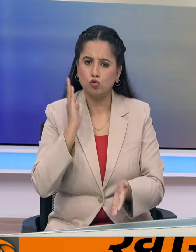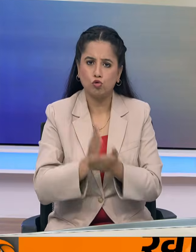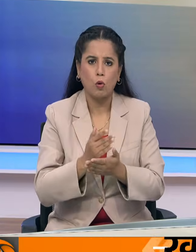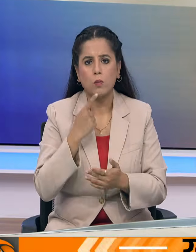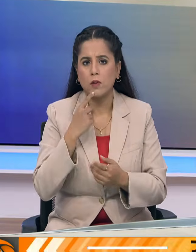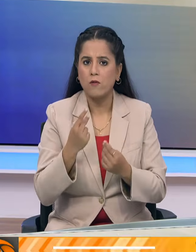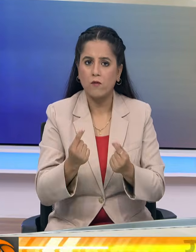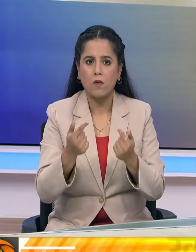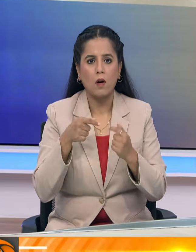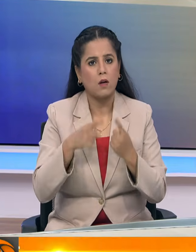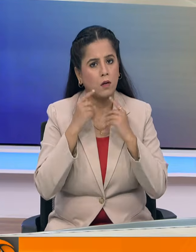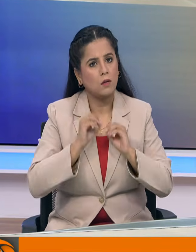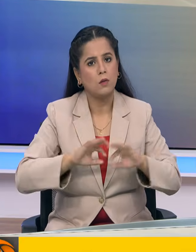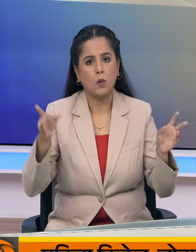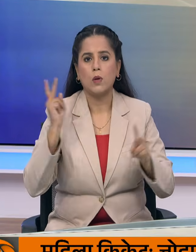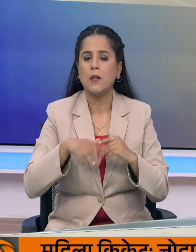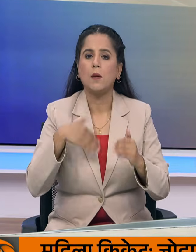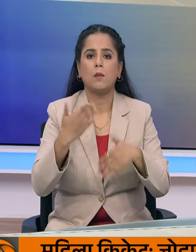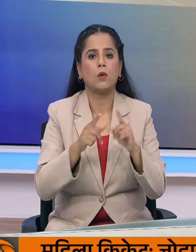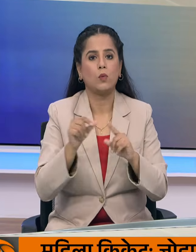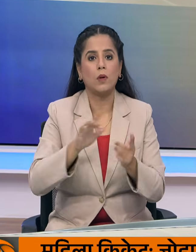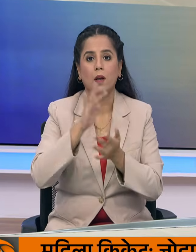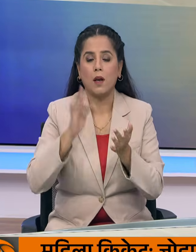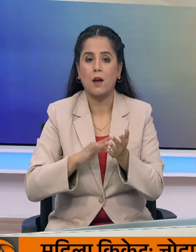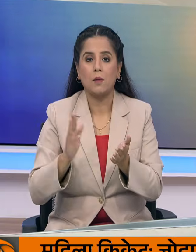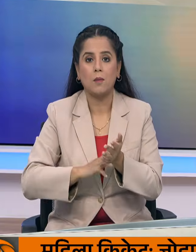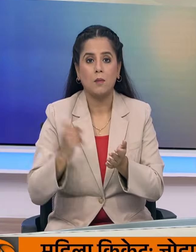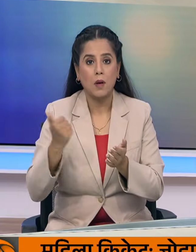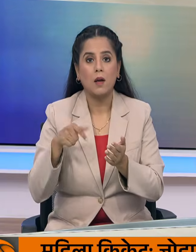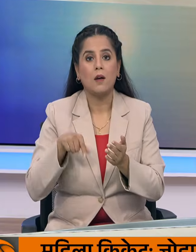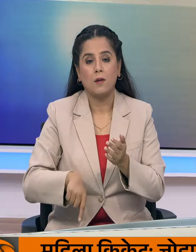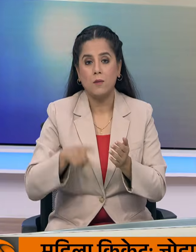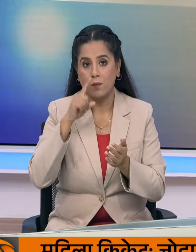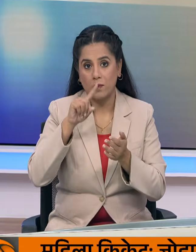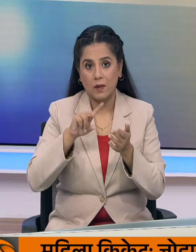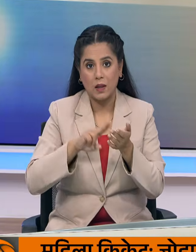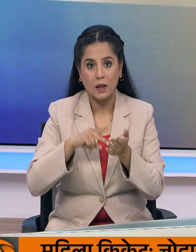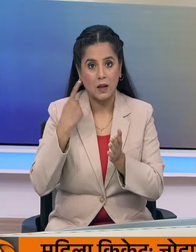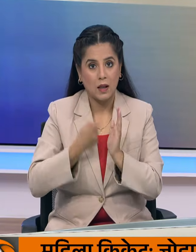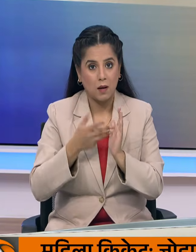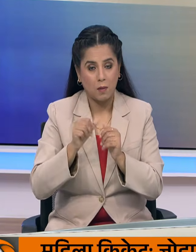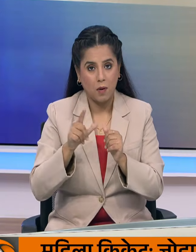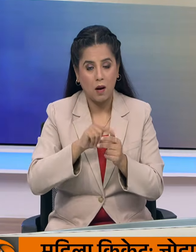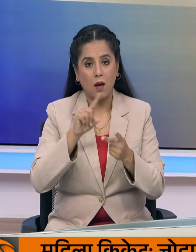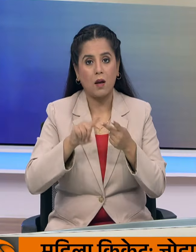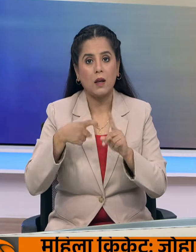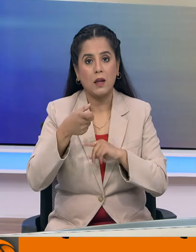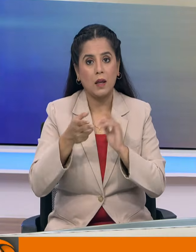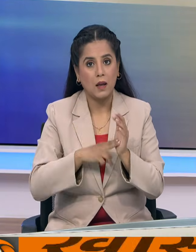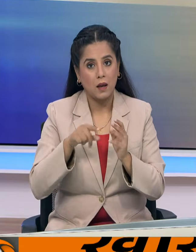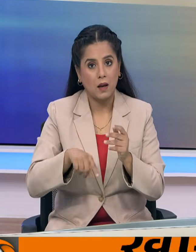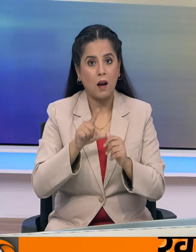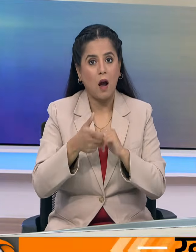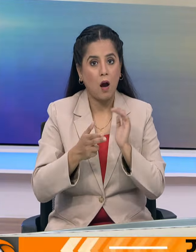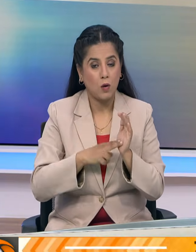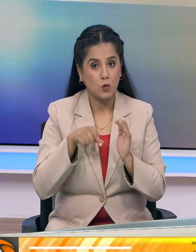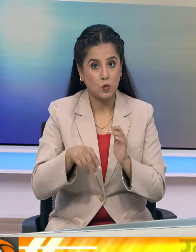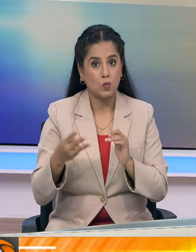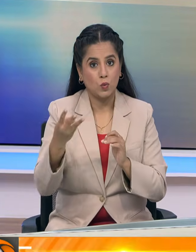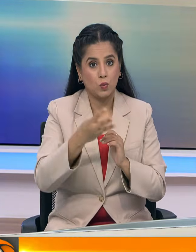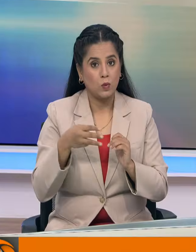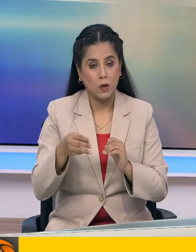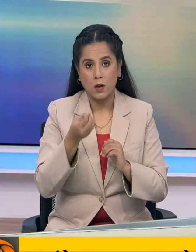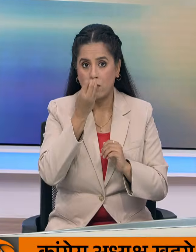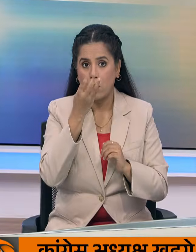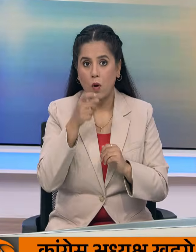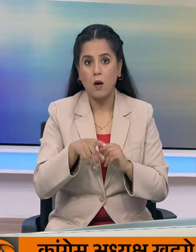का निर्देश जारी करे। केंद्रीय मंत्री निर्मला सीतारमण, किरेन रिजिजू और अर्जुन राम मेघवाल के नेतृत्व में भाजपा